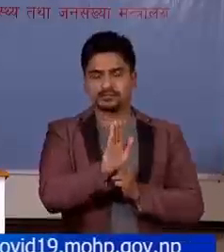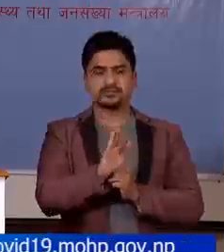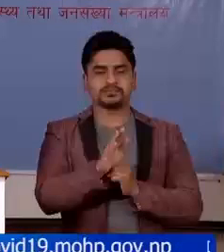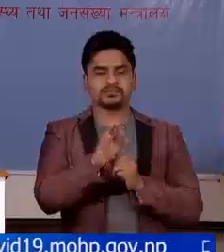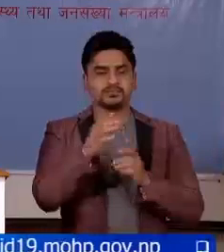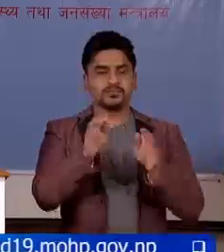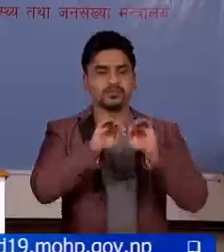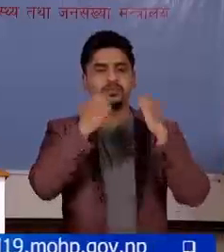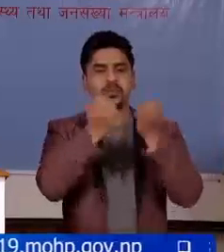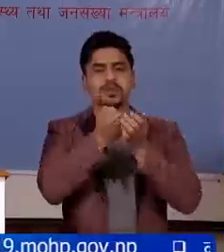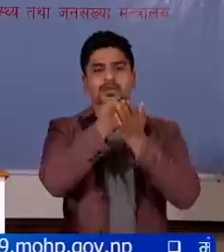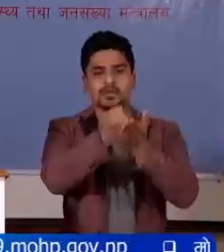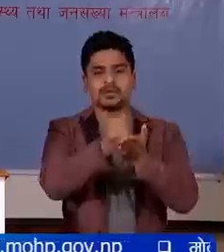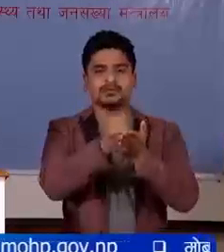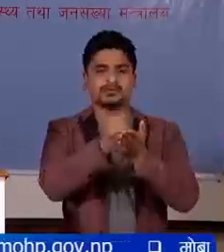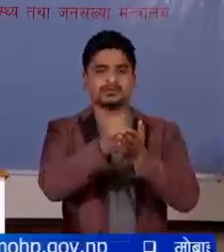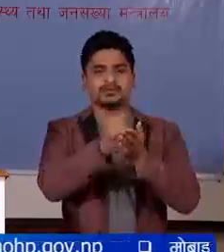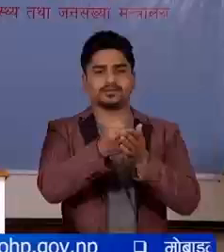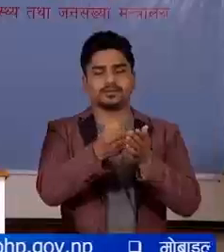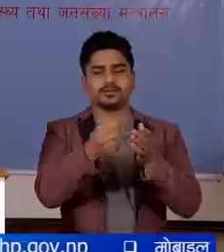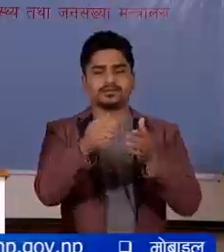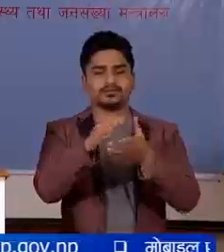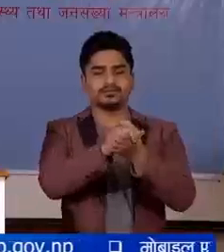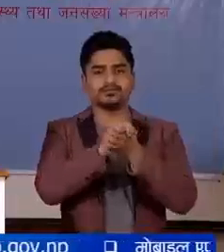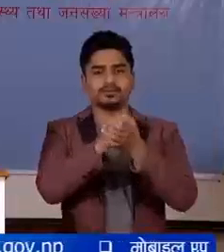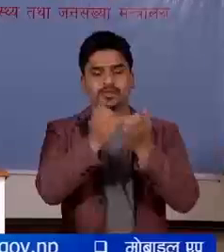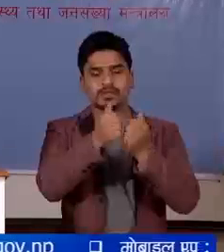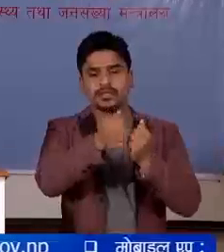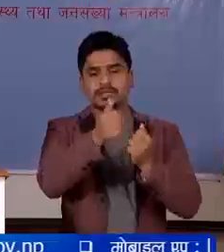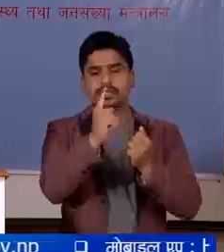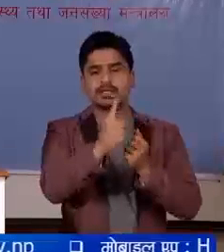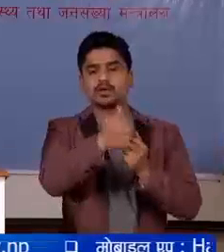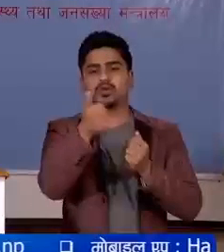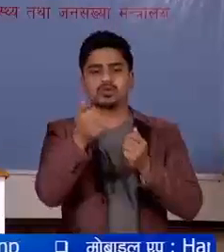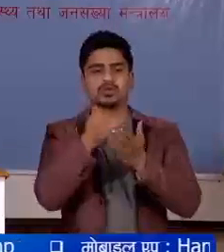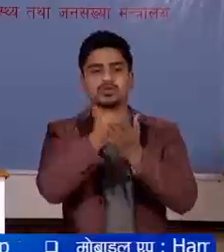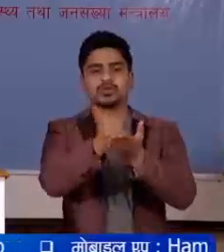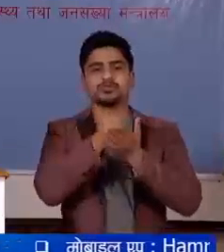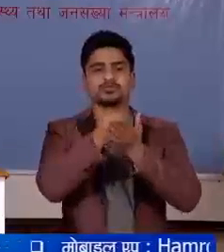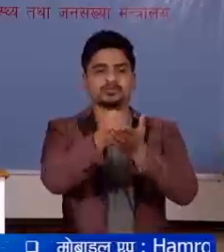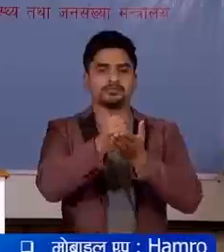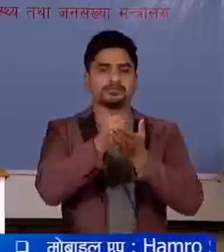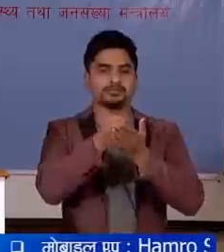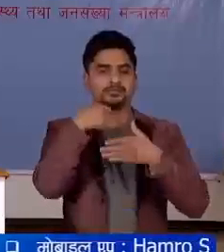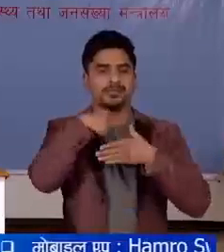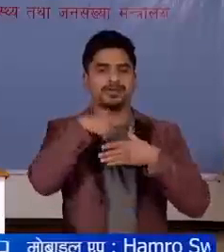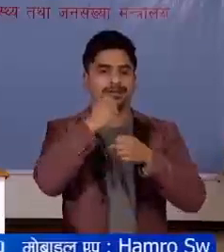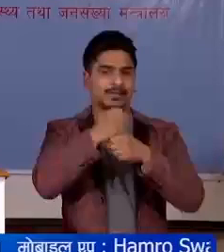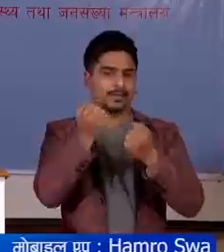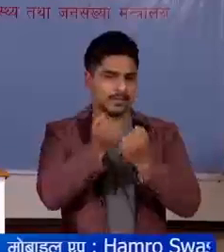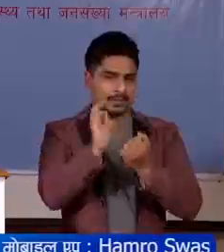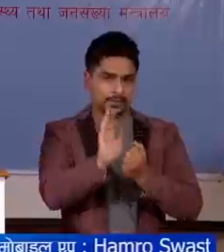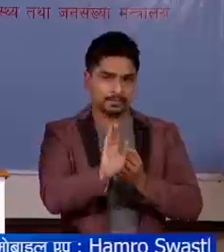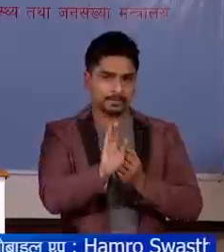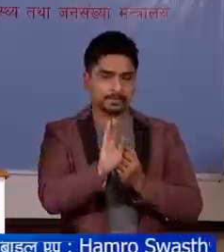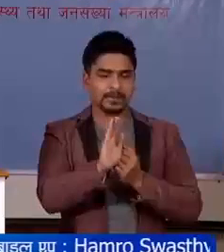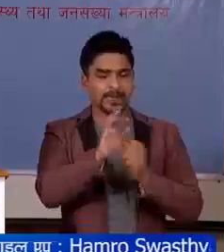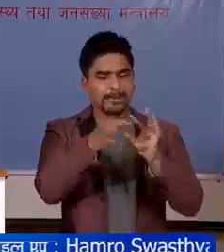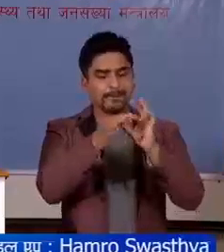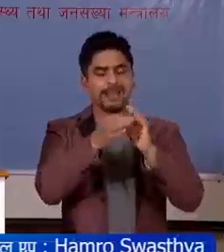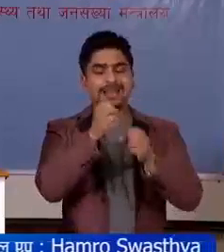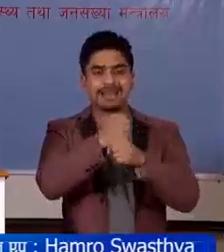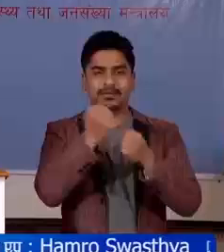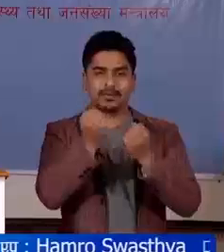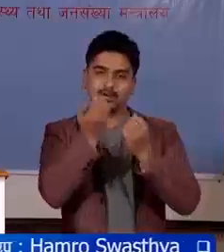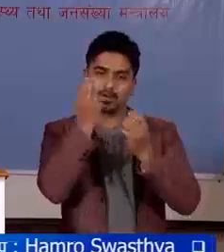समुदायेमा स्योक शत्वावर भायचाराबडायने इक अर्काले स्योकको भावनायले काम गरने मिलेरा